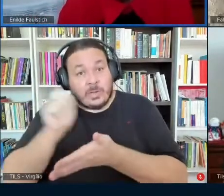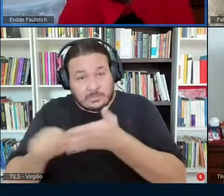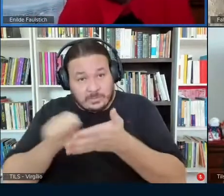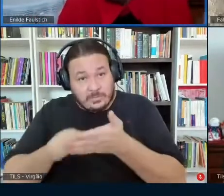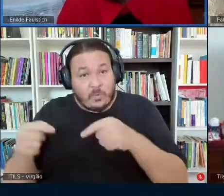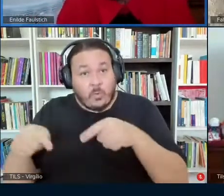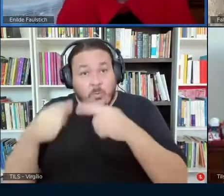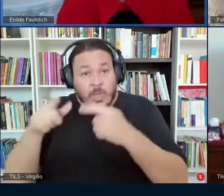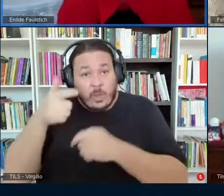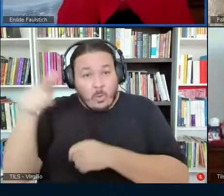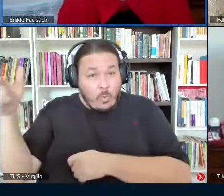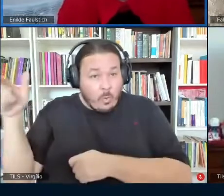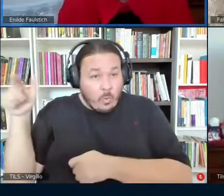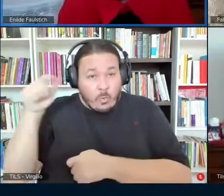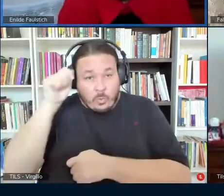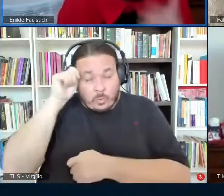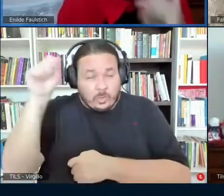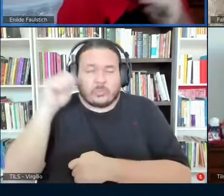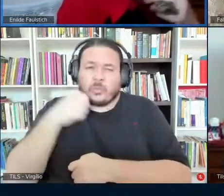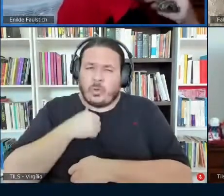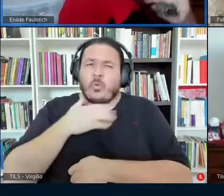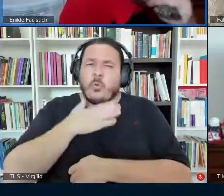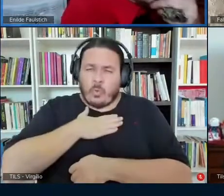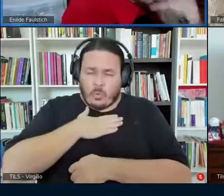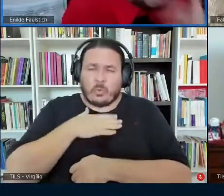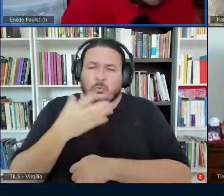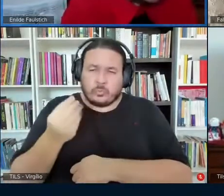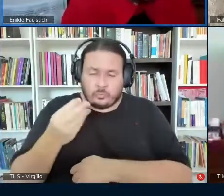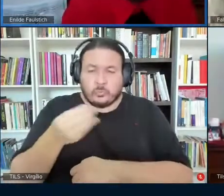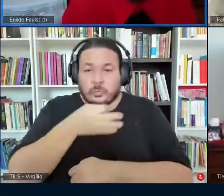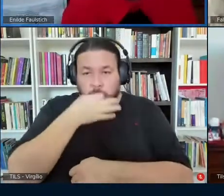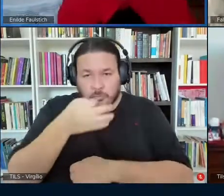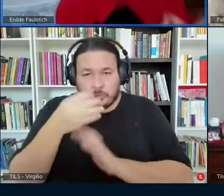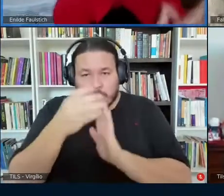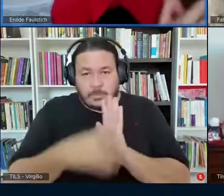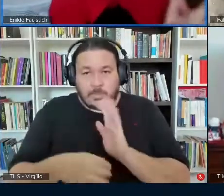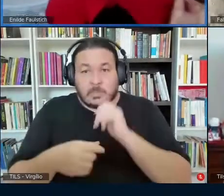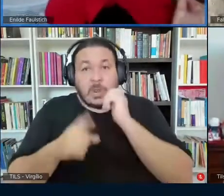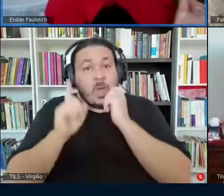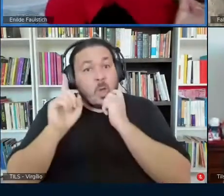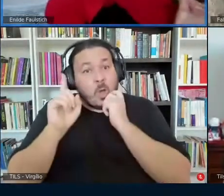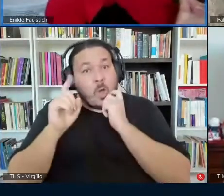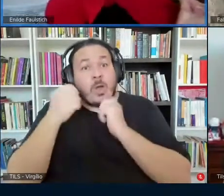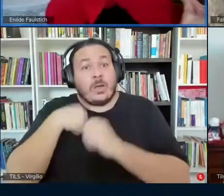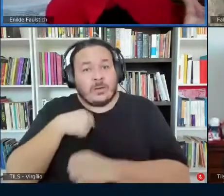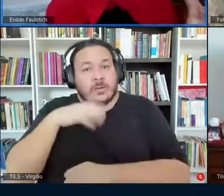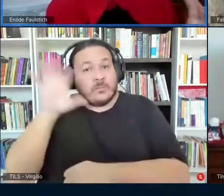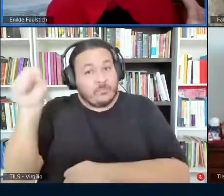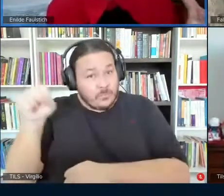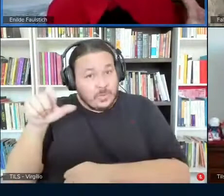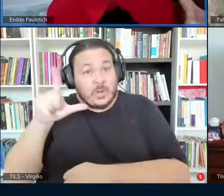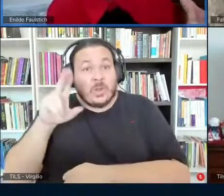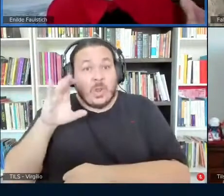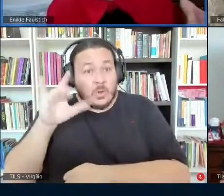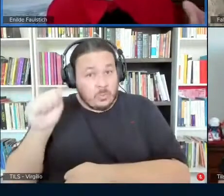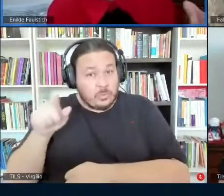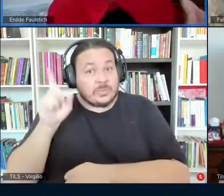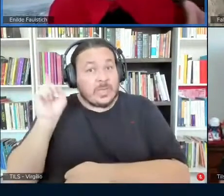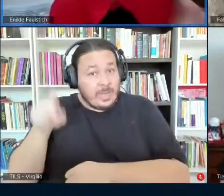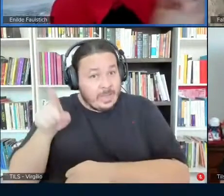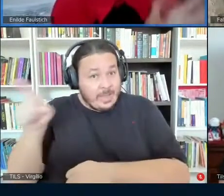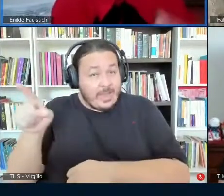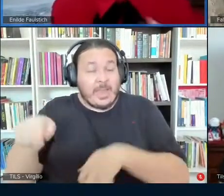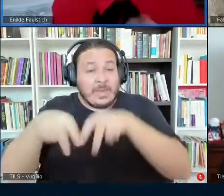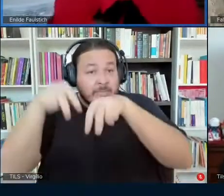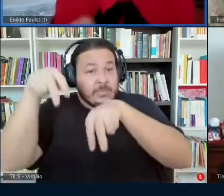gosto muito desse capítulo da Lúcia. Olha que eu fui lá na Lúcia, que está lá na gerativa, está lá no estado, né?